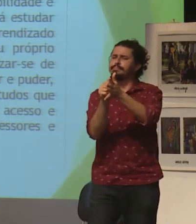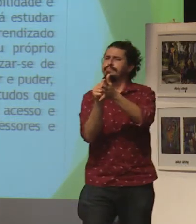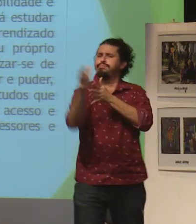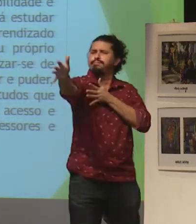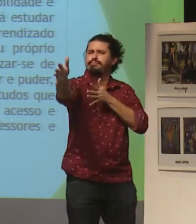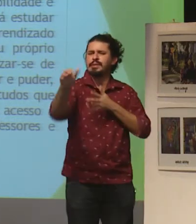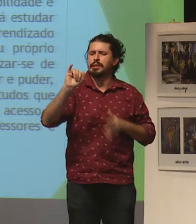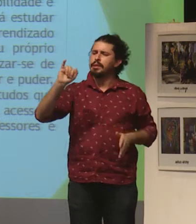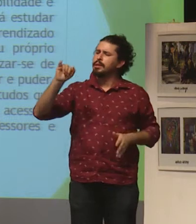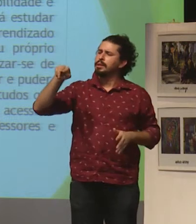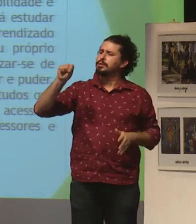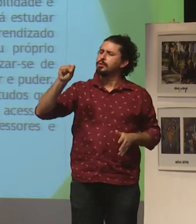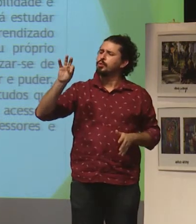de sinais. Vai ser tudo através.